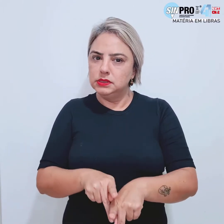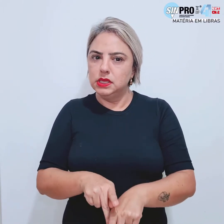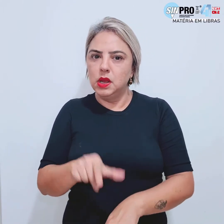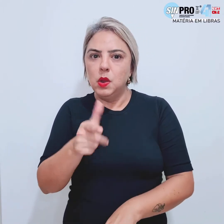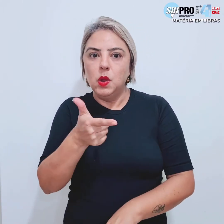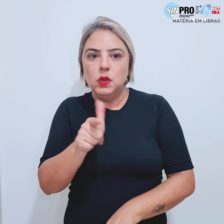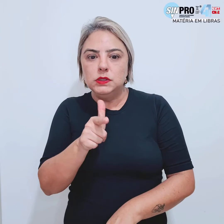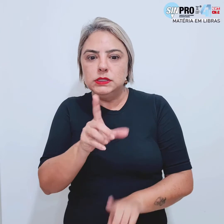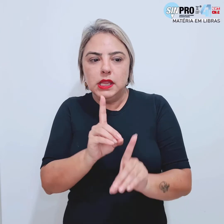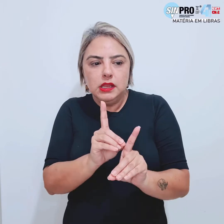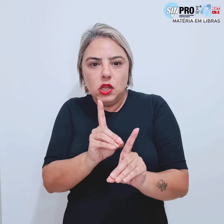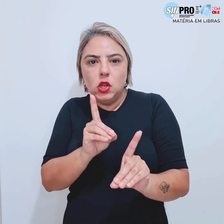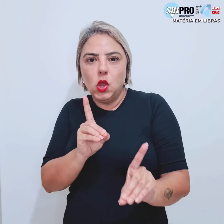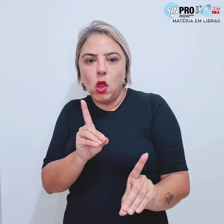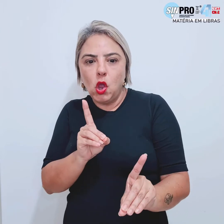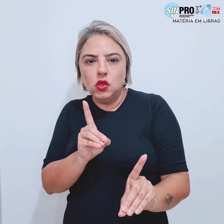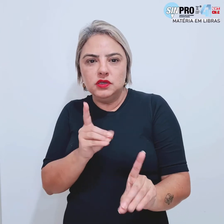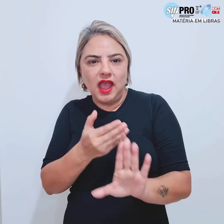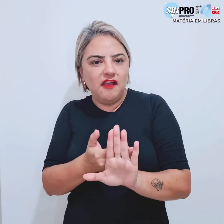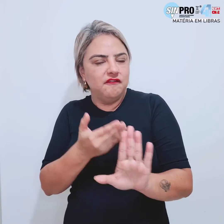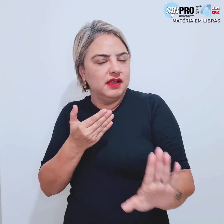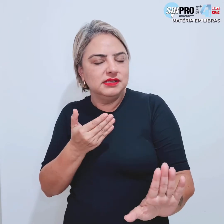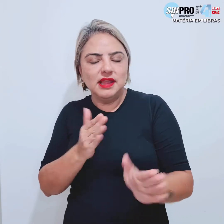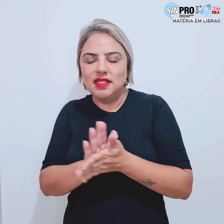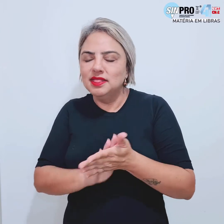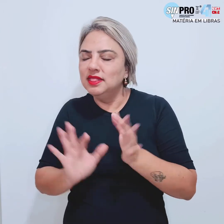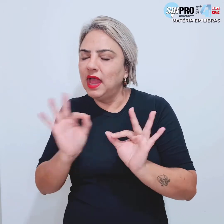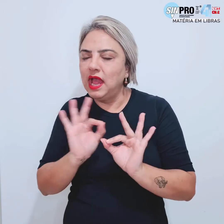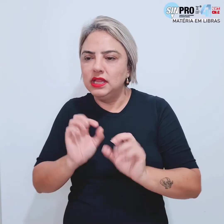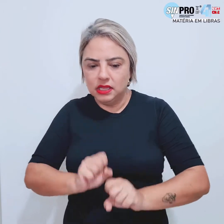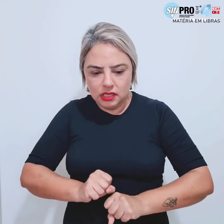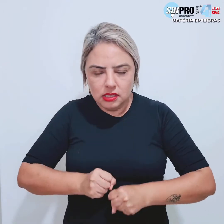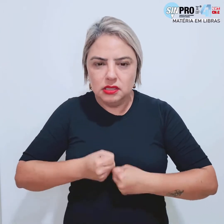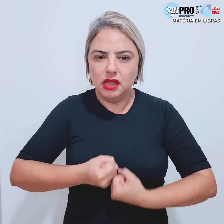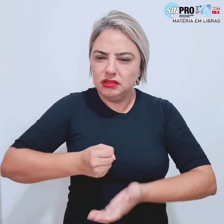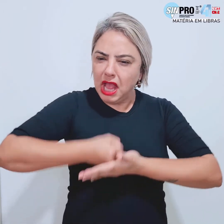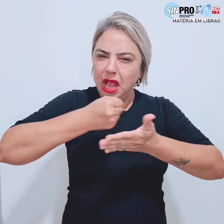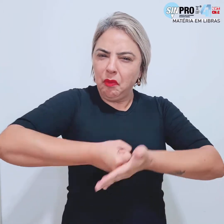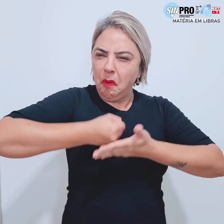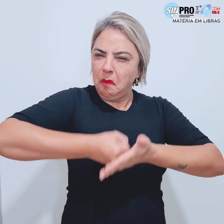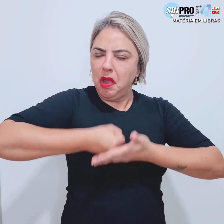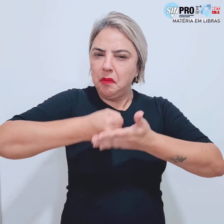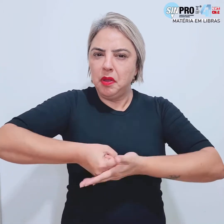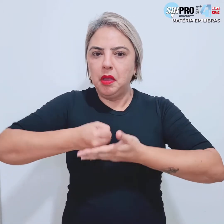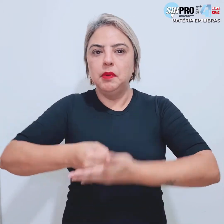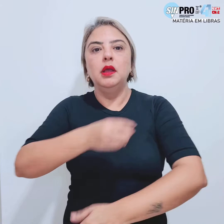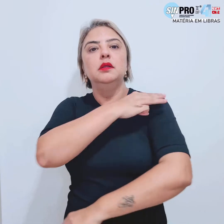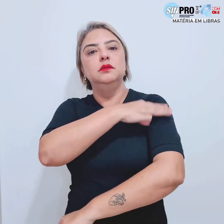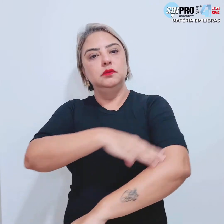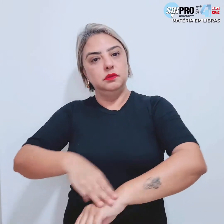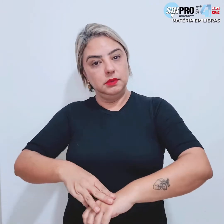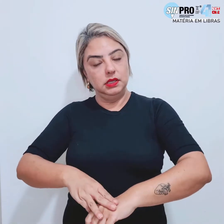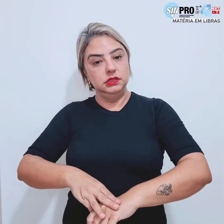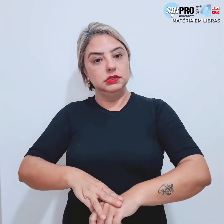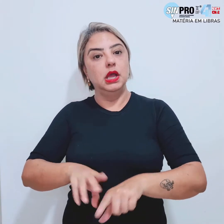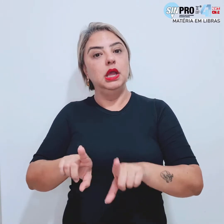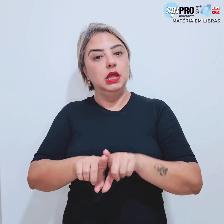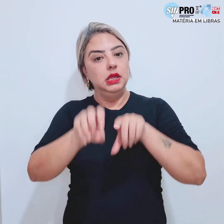sem se distanciar em nenhum minuto da luta corporativa do magistério e da